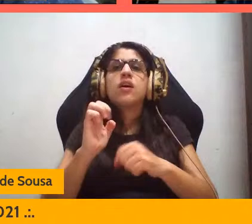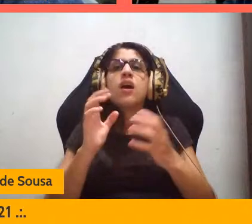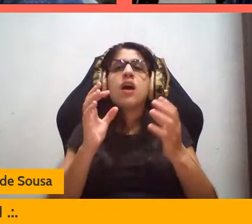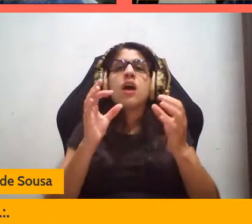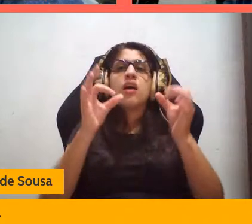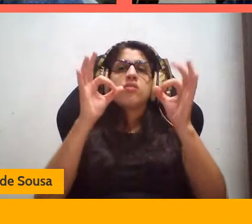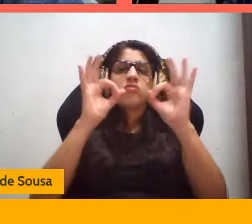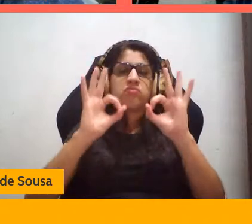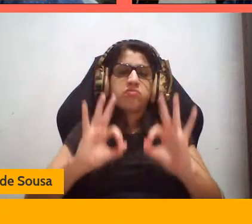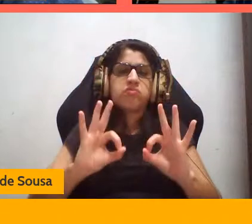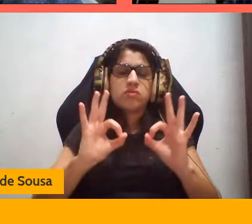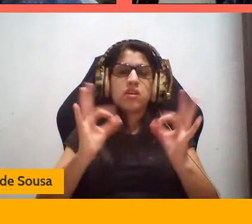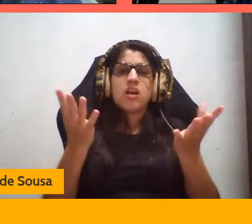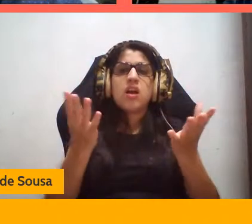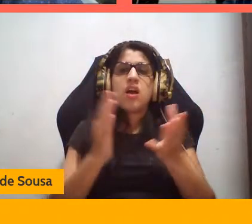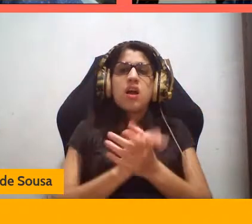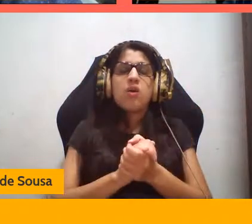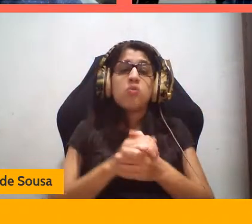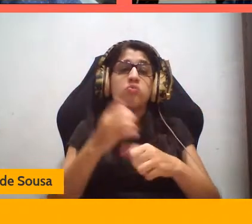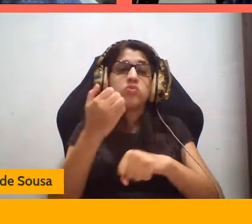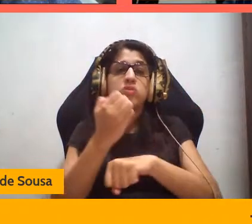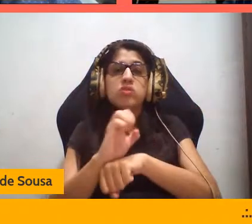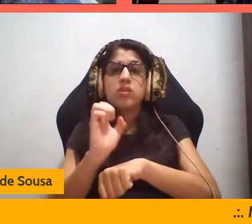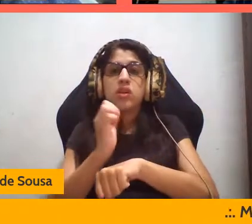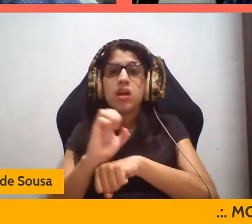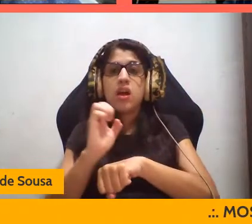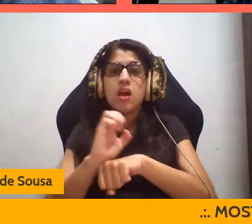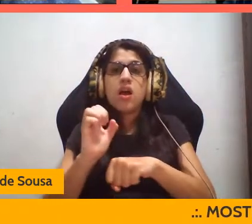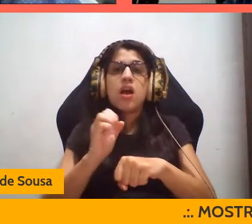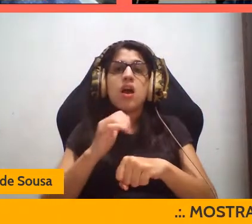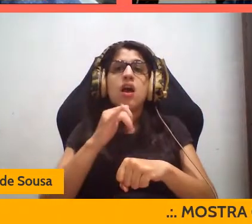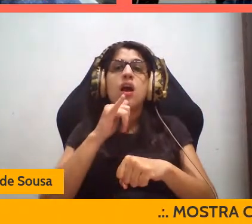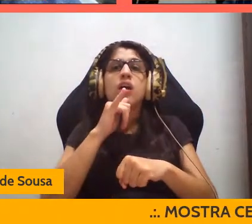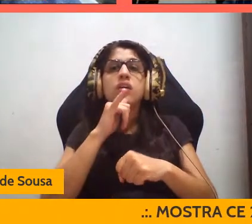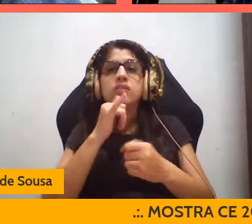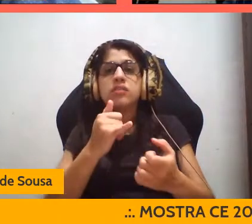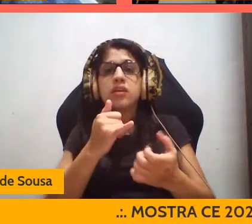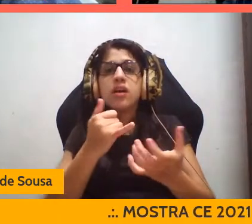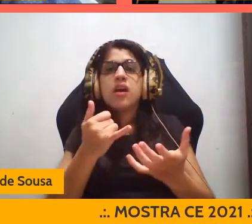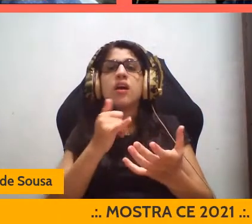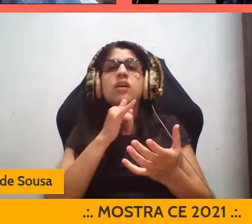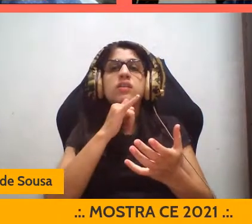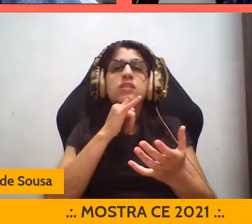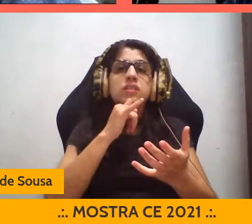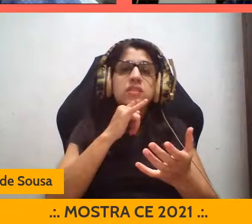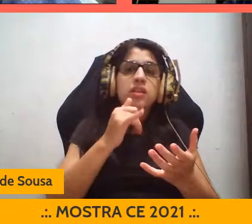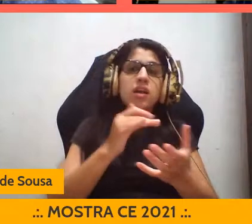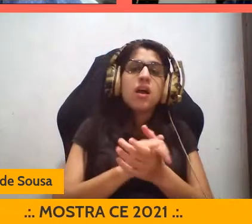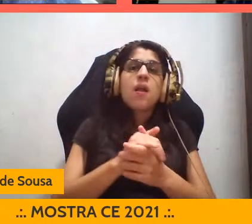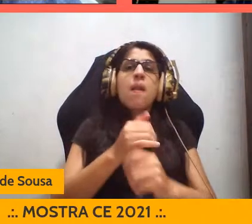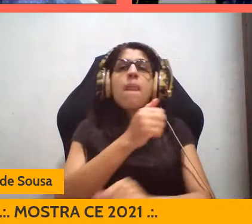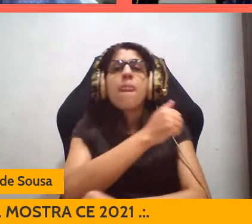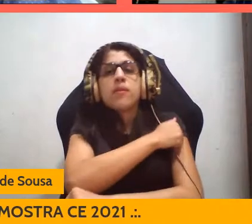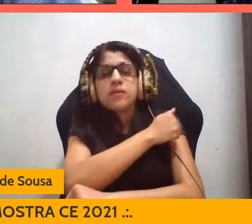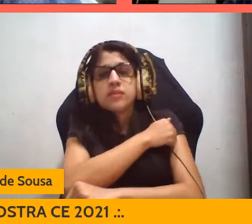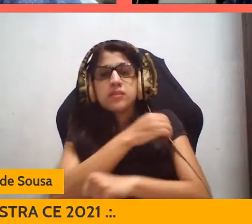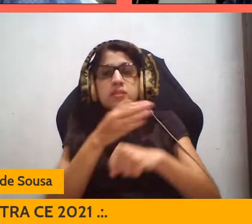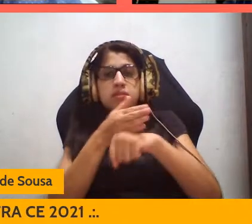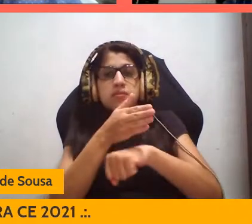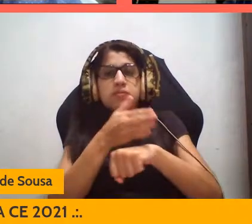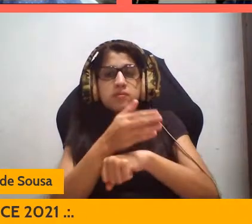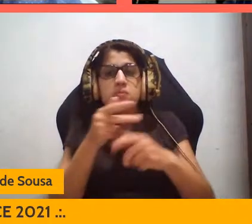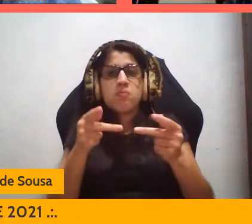estágio, né, mais um exemplo, né, os alunos que participaram do projeto Cepião,